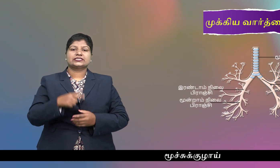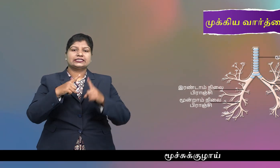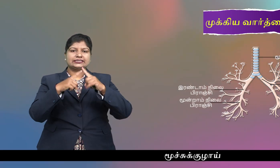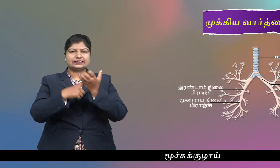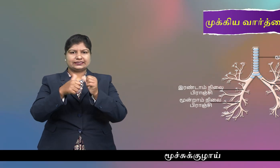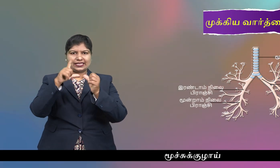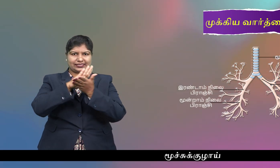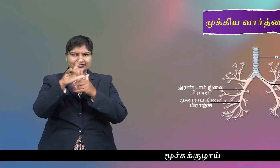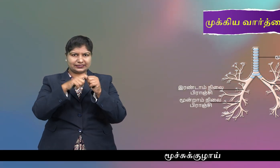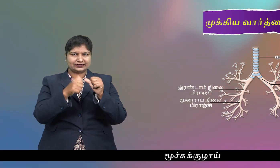மூச்சுக்குழாய்,